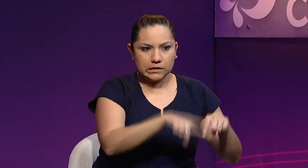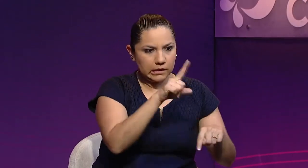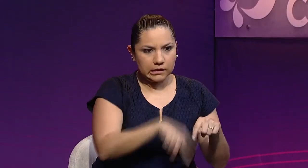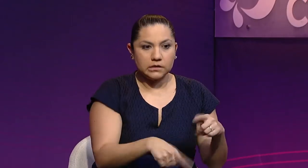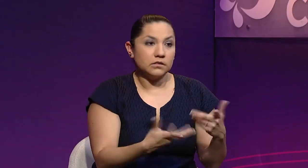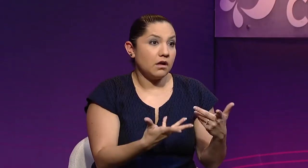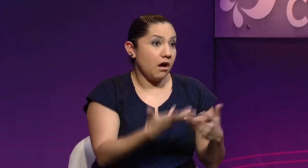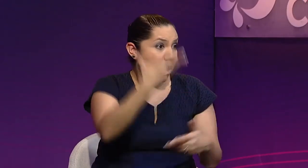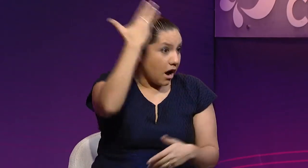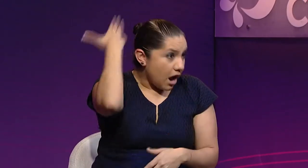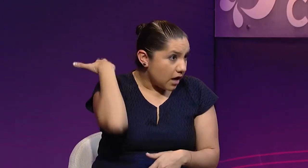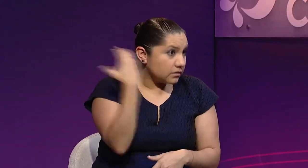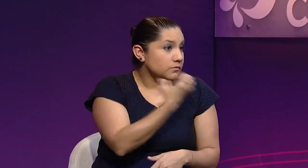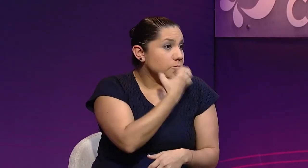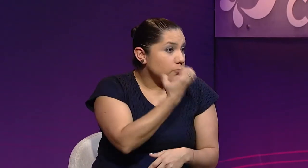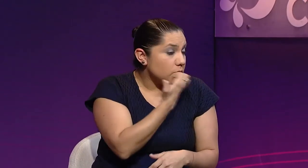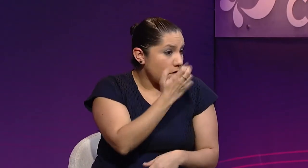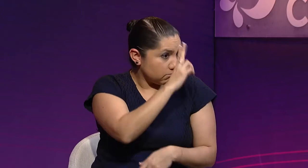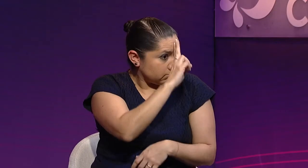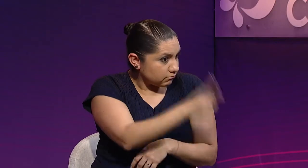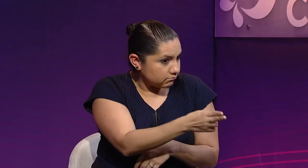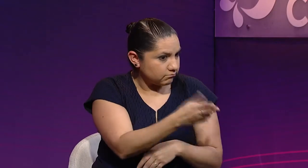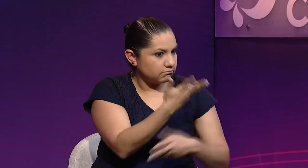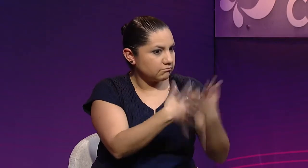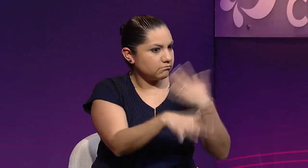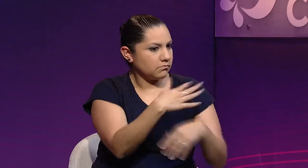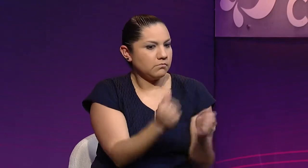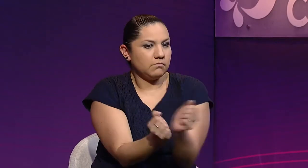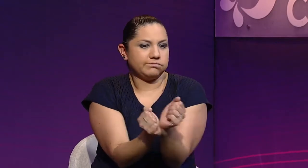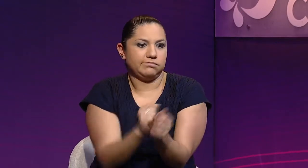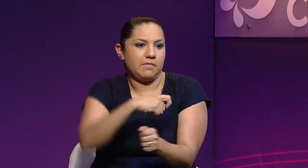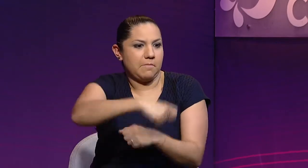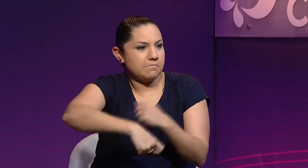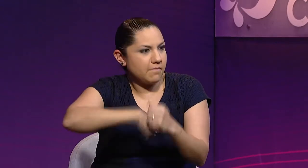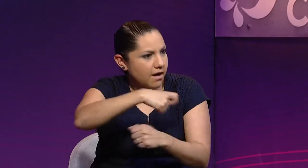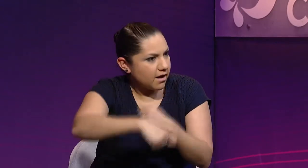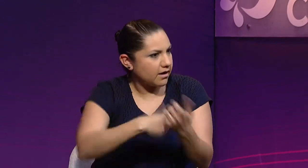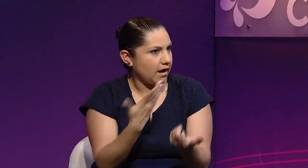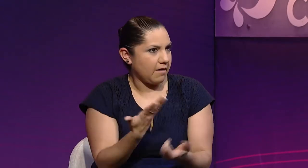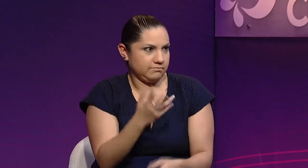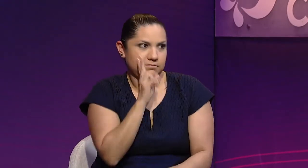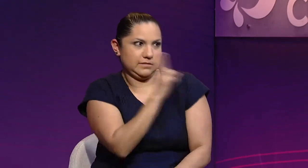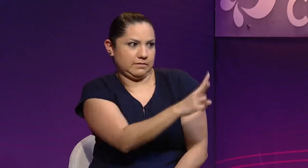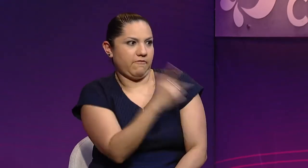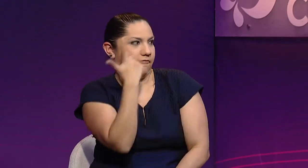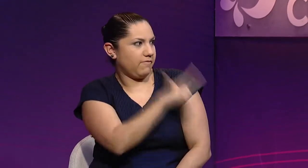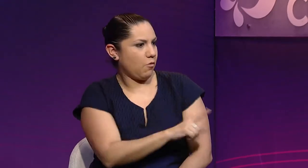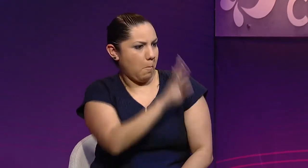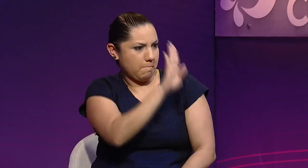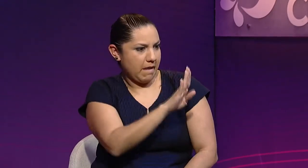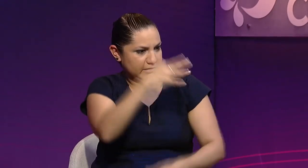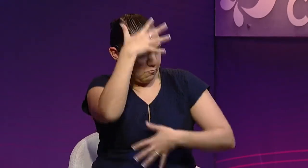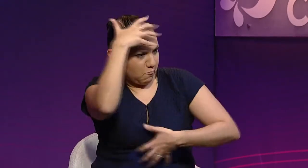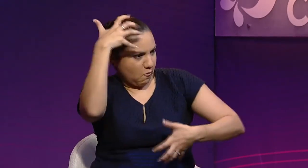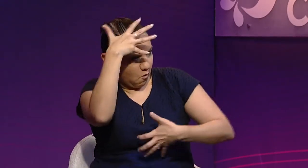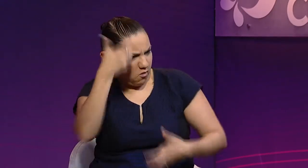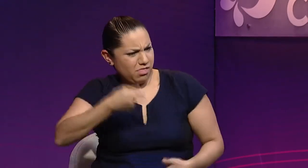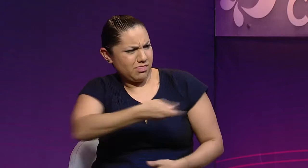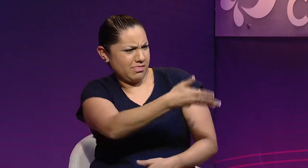algunos padres de familia incluso lo ven mal. De hecho, en algunas escuelas hasta les prohibían hablar en lengua de señas hasta el grado de amarrarle sus manitas